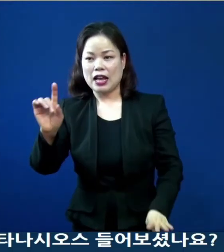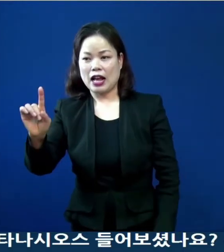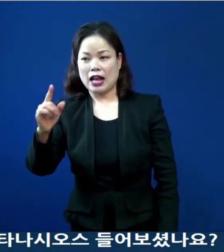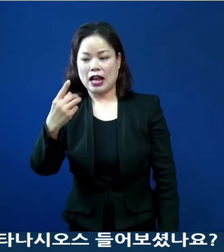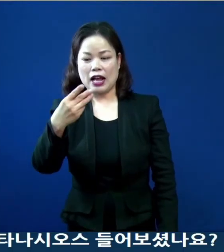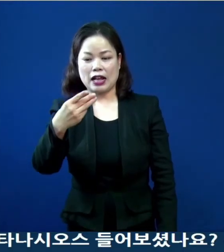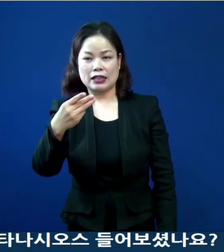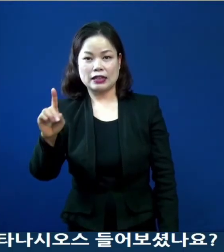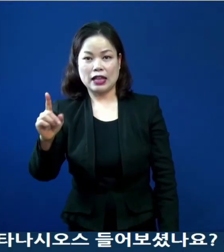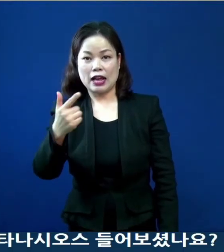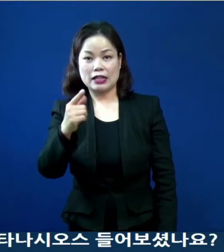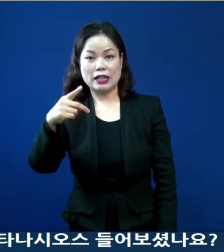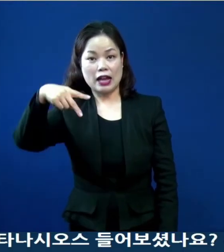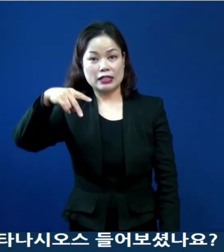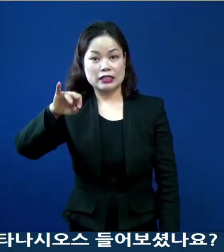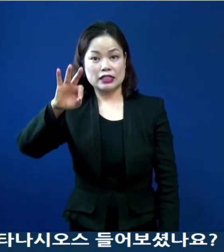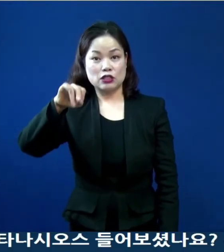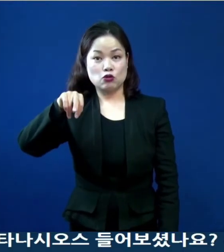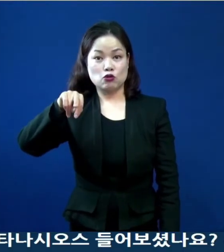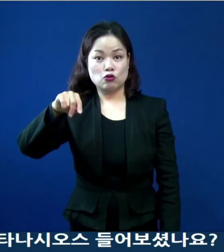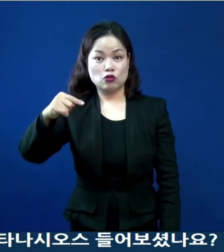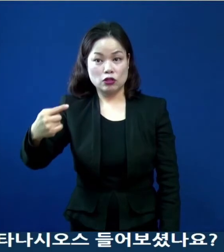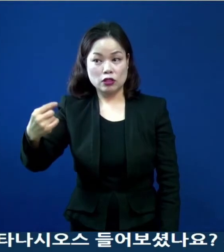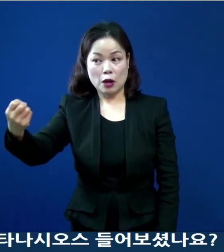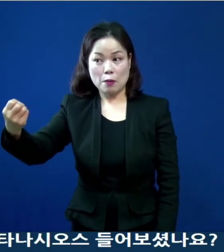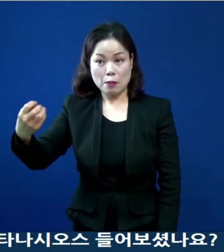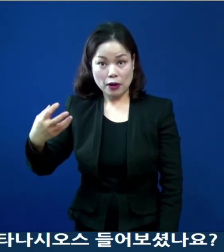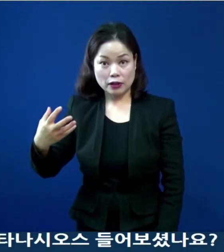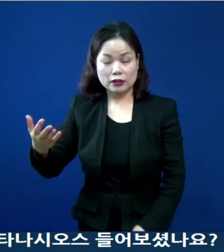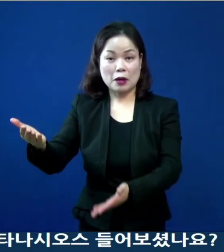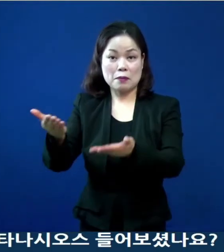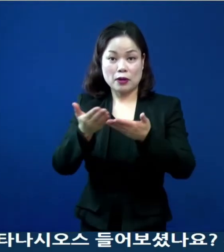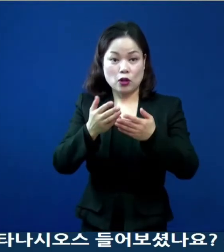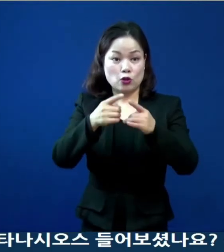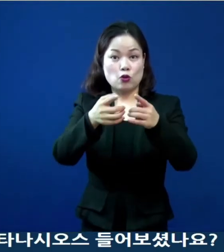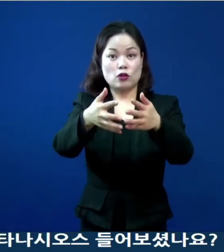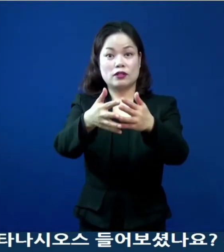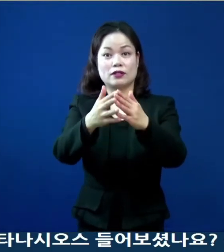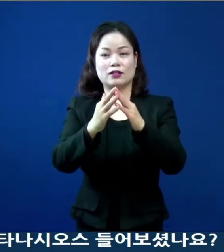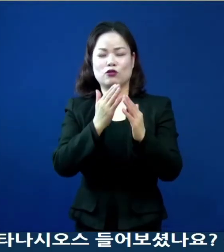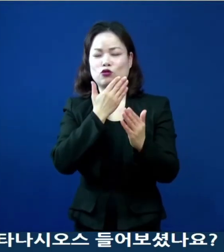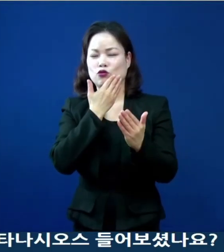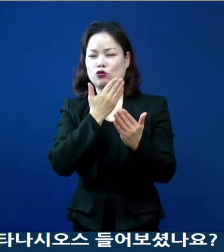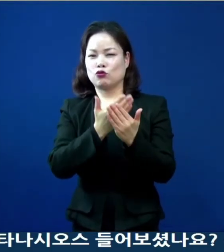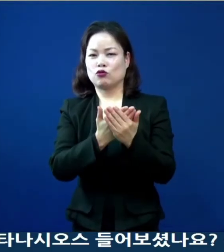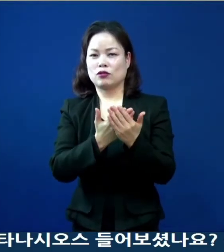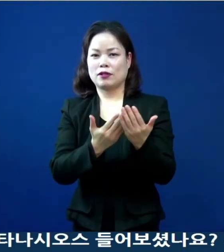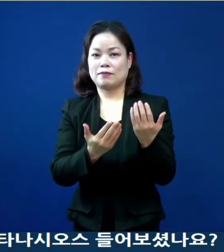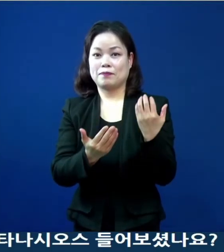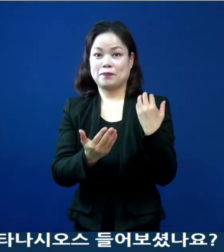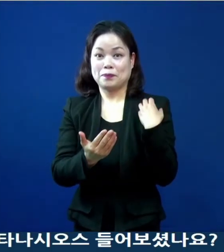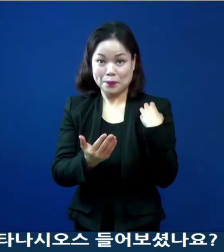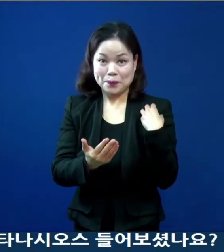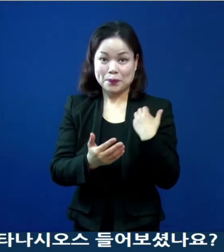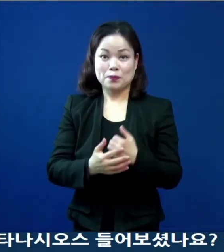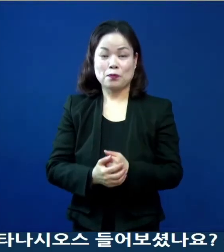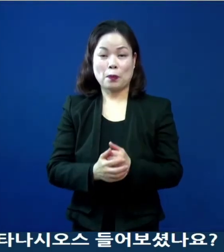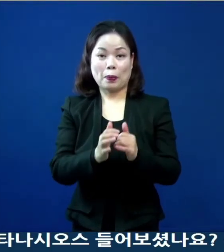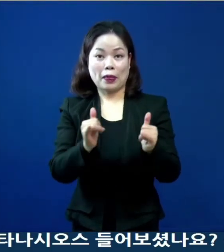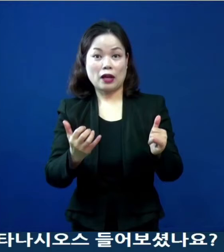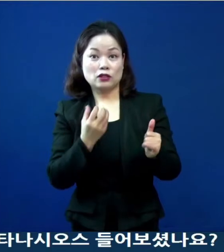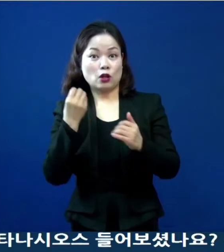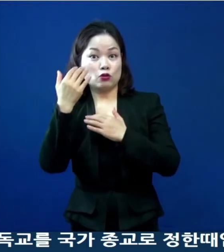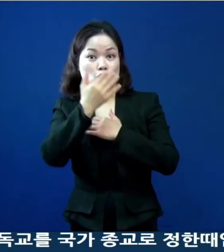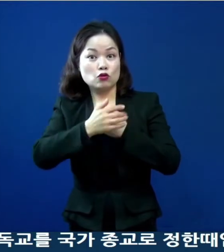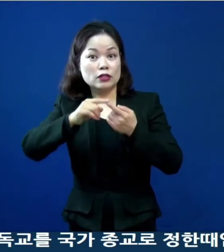사람이 제안했는데 그것이 받아들여진 겁니다. 고마운 분이죠. 교회를 세우는데 중요한 역할을 하셨던 분입니다. 이분이